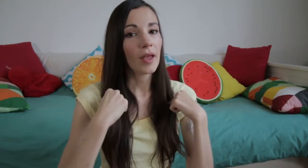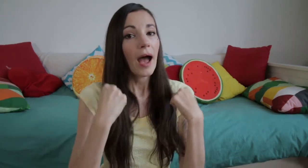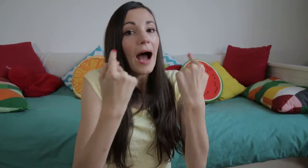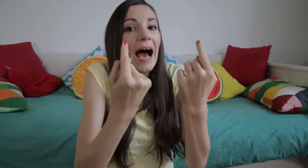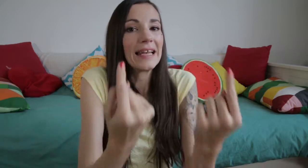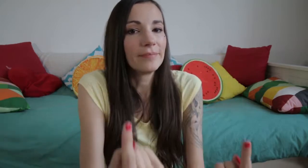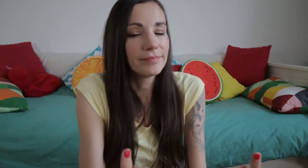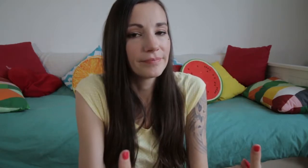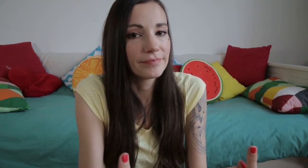Allez.